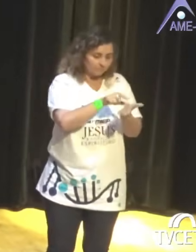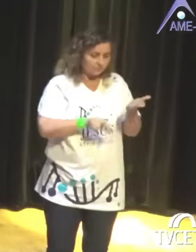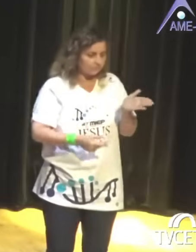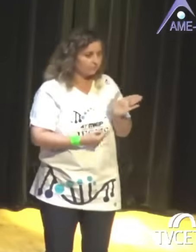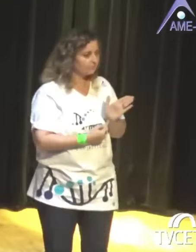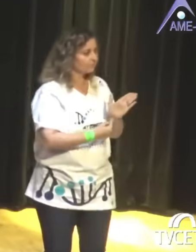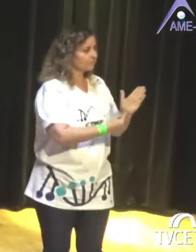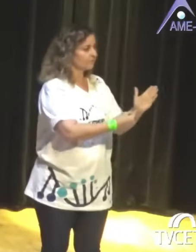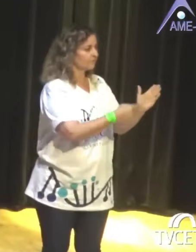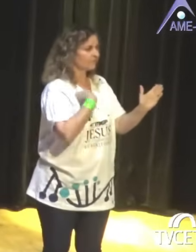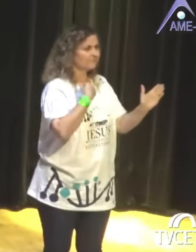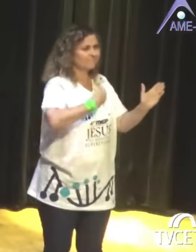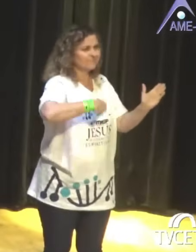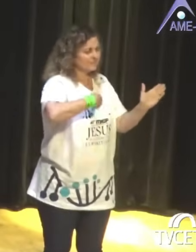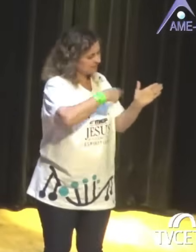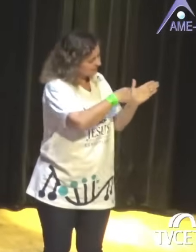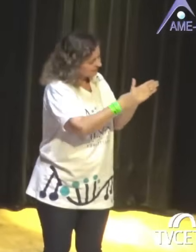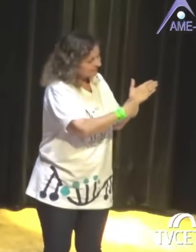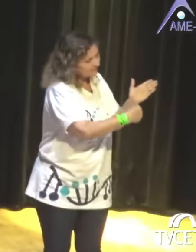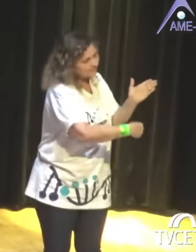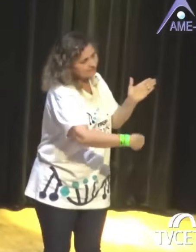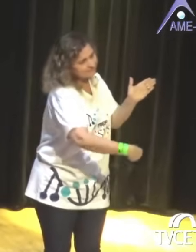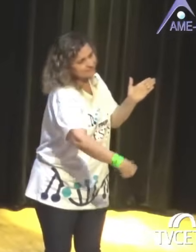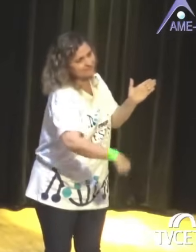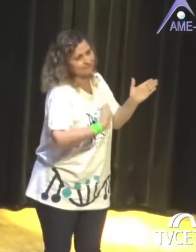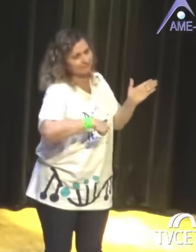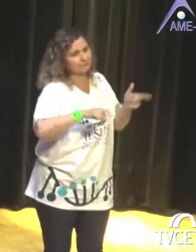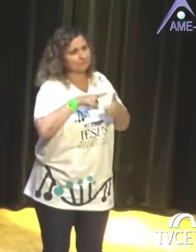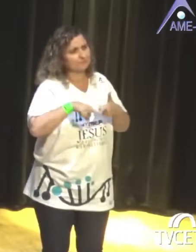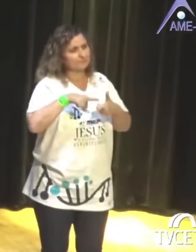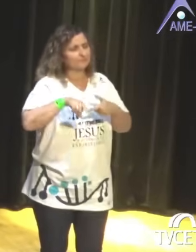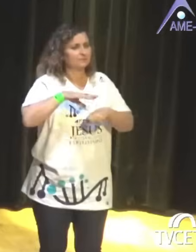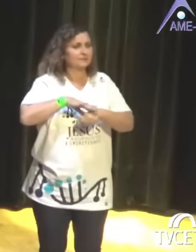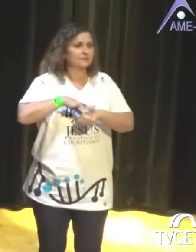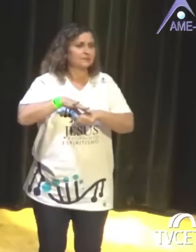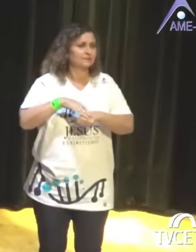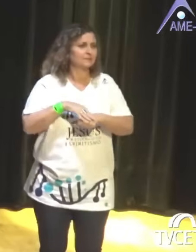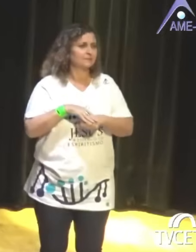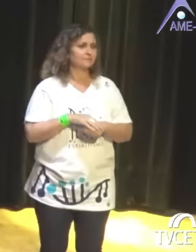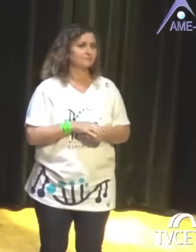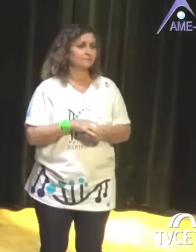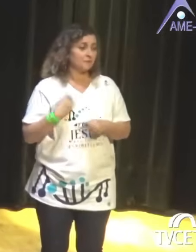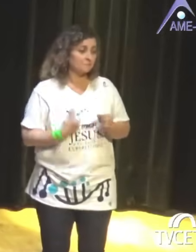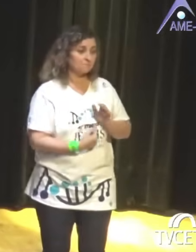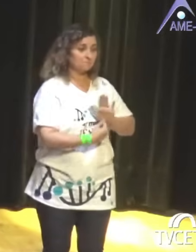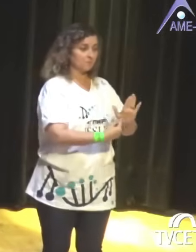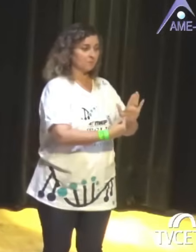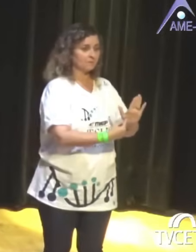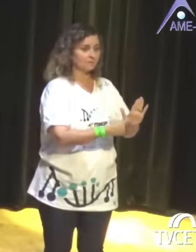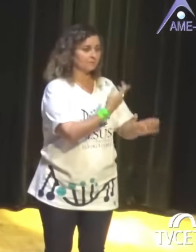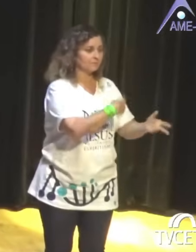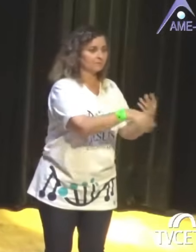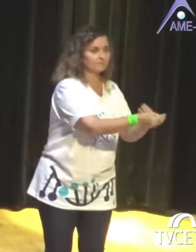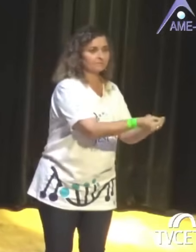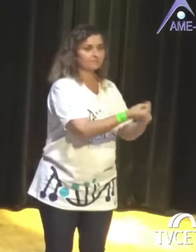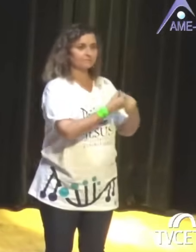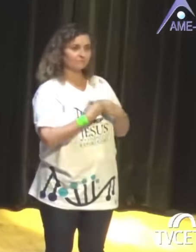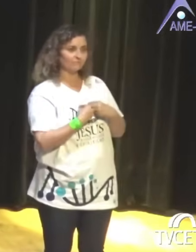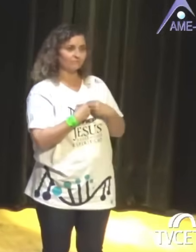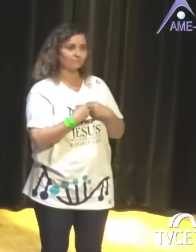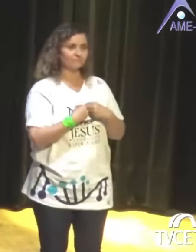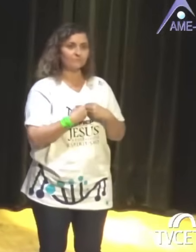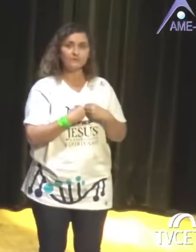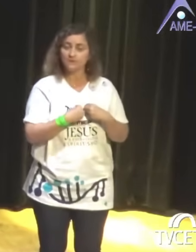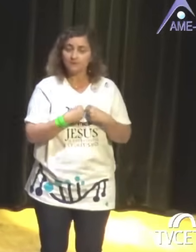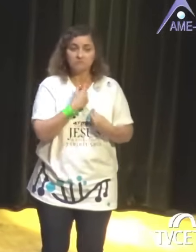Olha tô com uma verruga aqui esse dente aqui um desgaste como é que isso aqui fazia uma lista